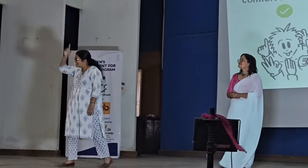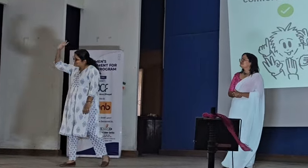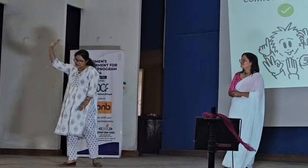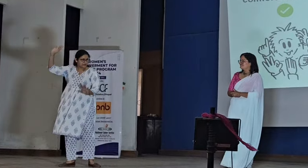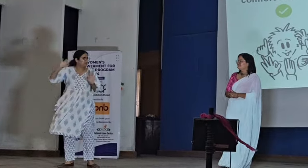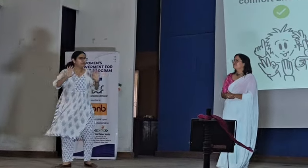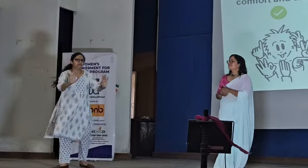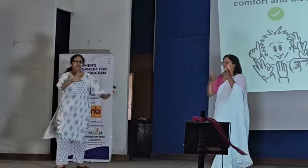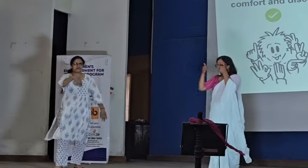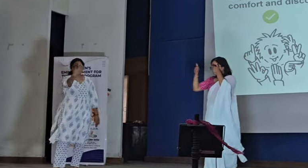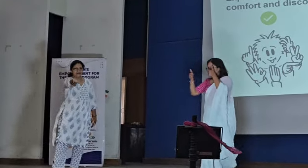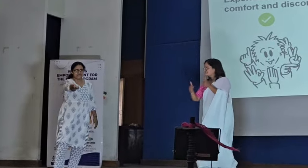सबको अंडरस्टैंड है।